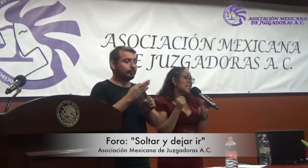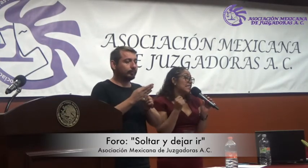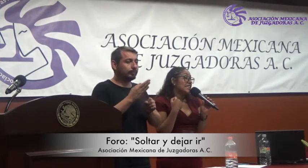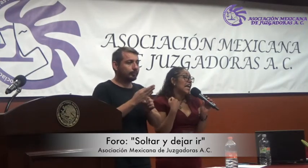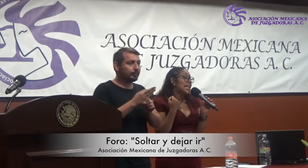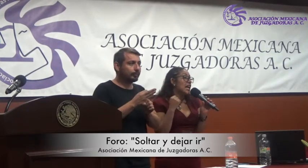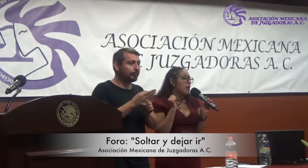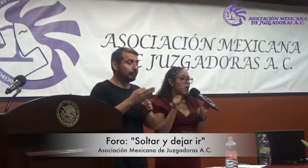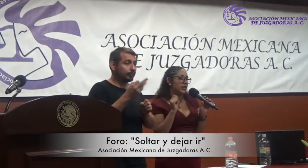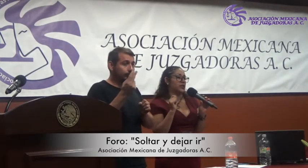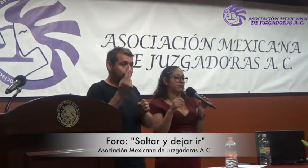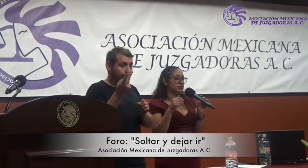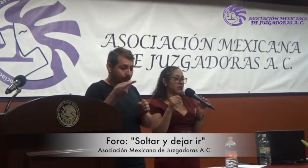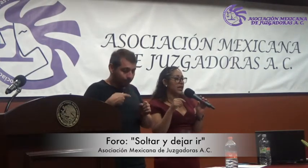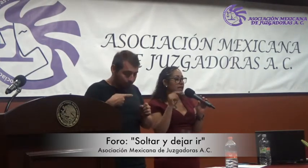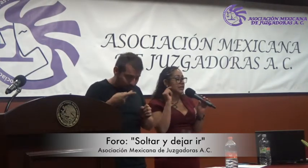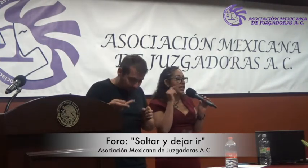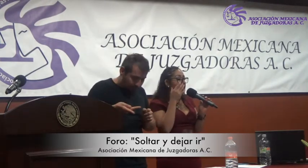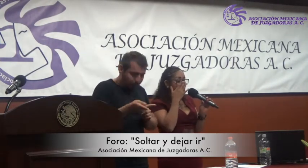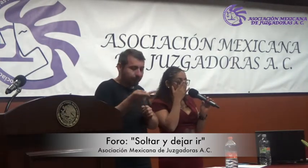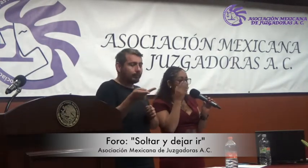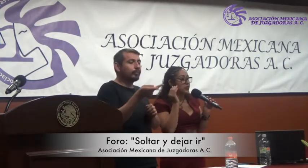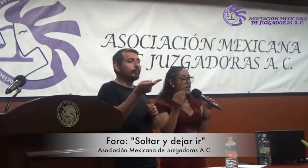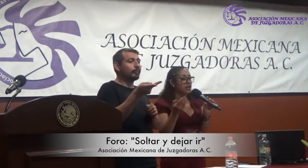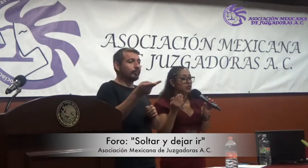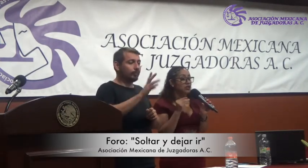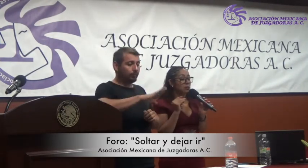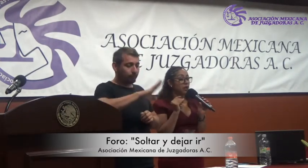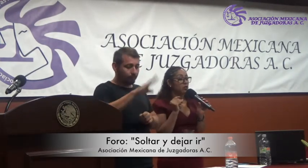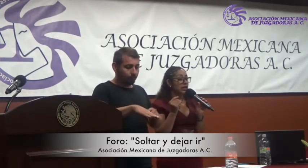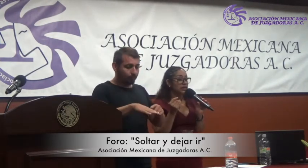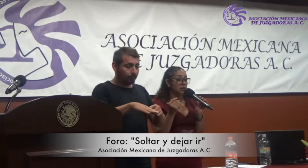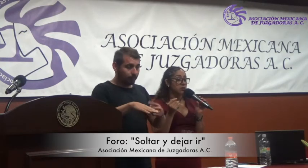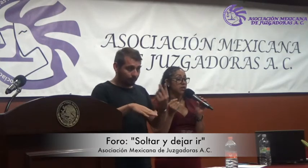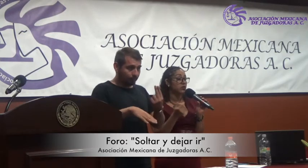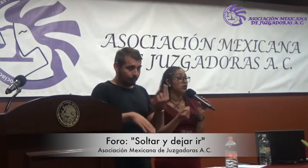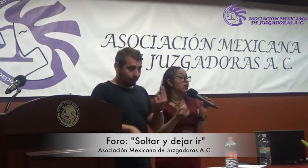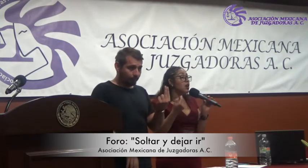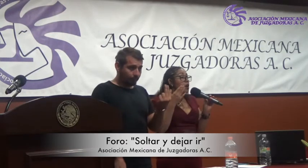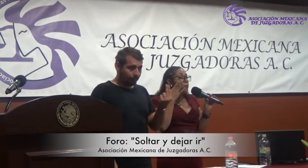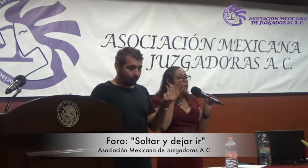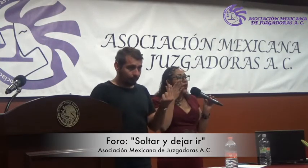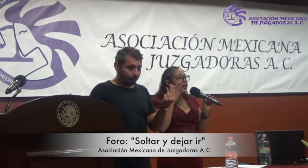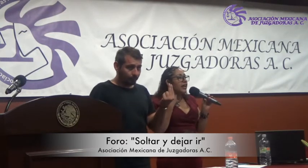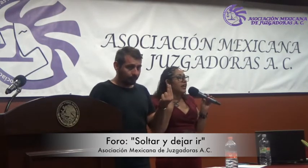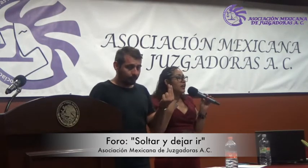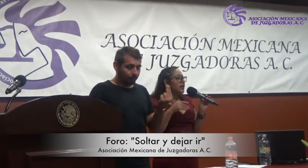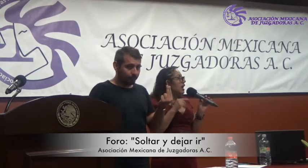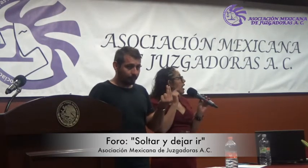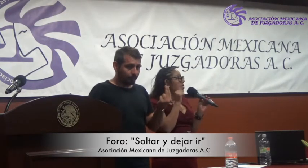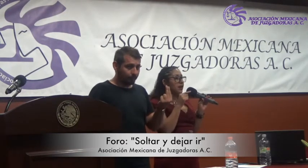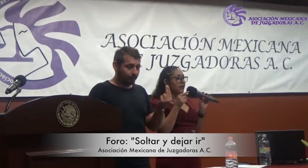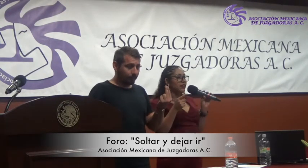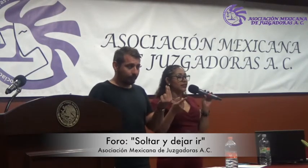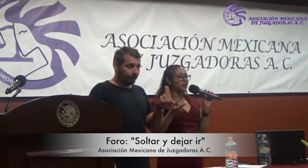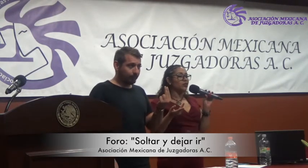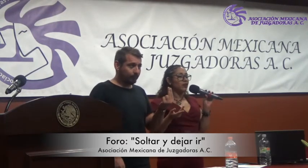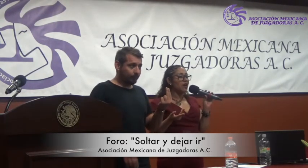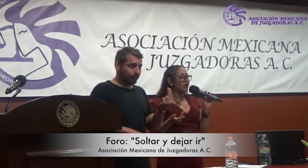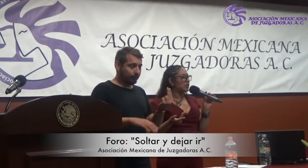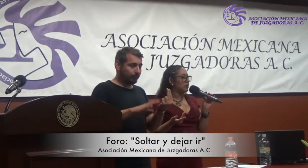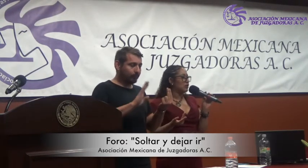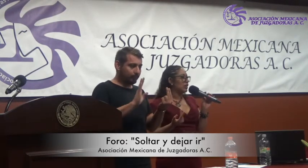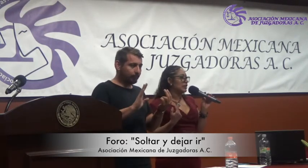si es necesaria la muerte. Esa es nuestra pregunta en este momento. Porque al hablar de